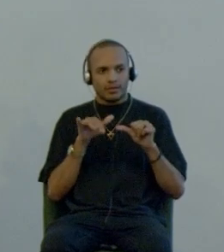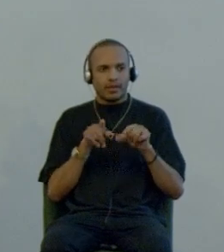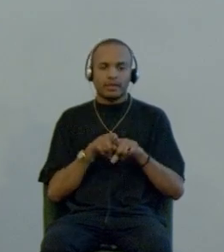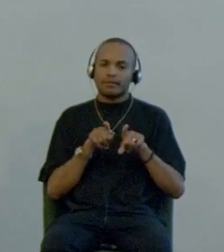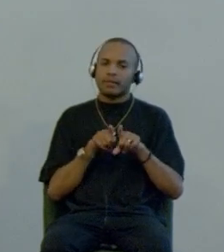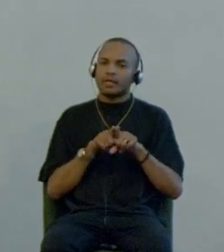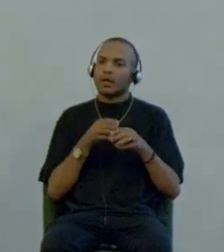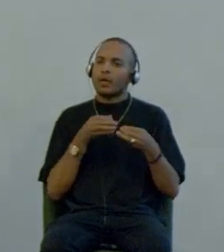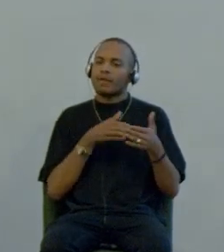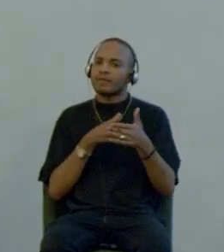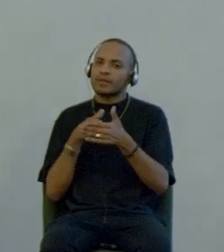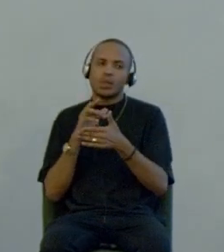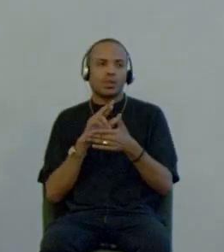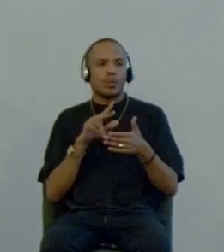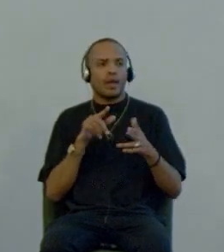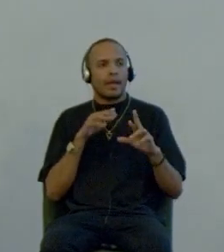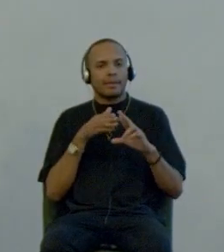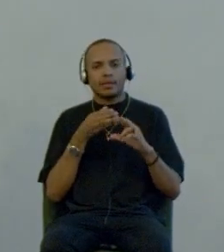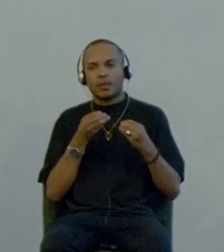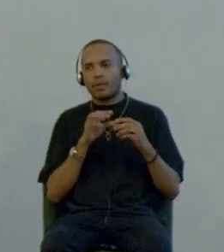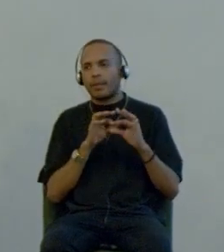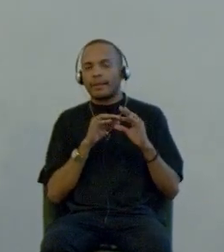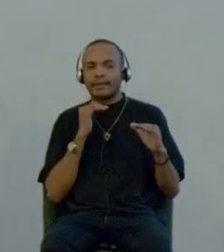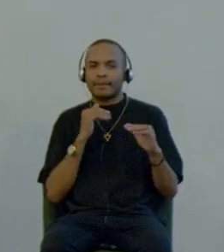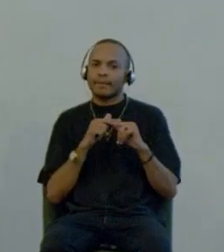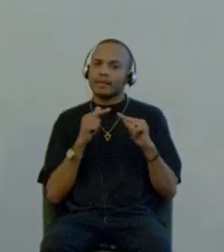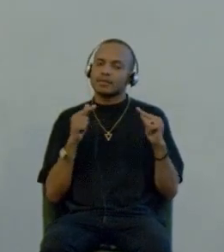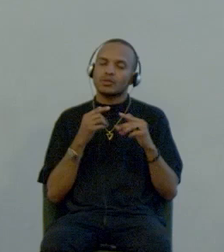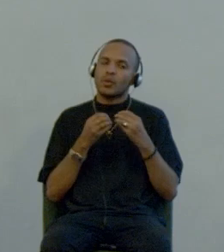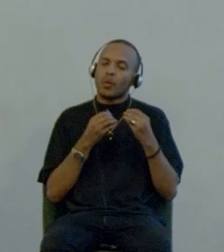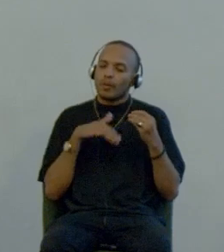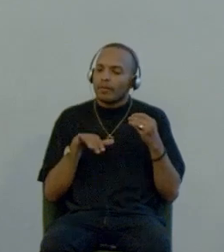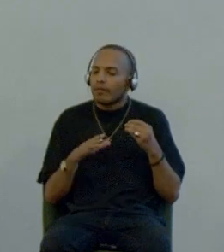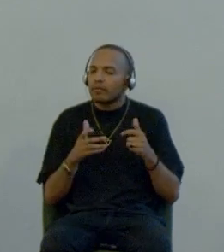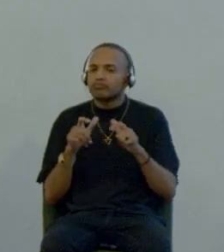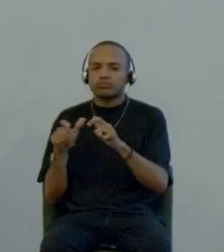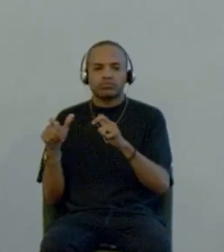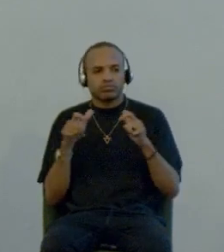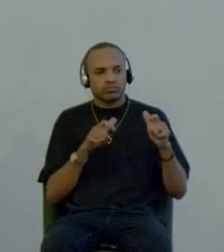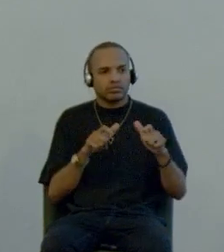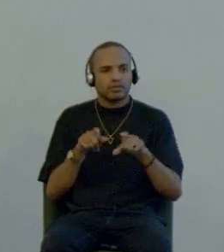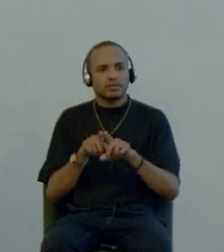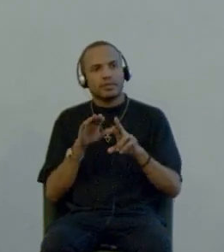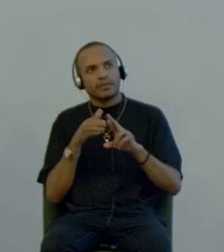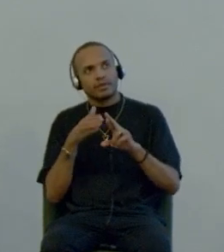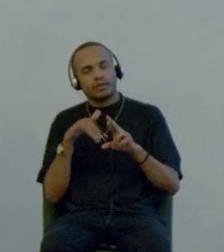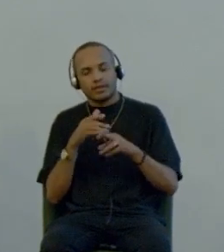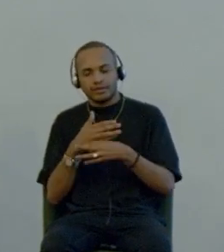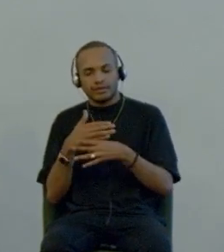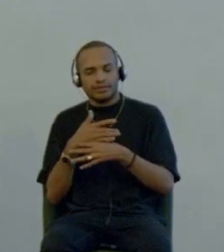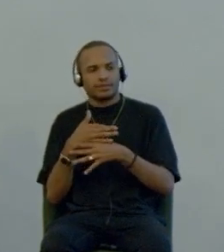espaces habités. Ça, c'est pour représenter une ville, par exemple, ce qui peut être pratique pour les architectes, comme